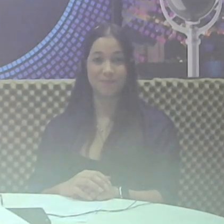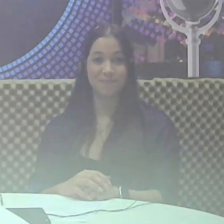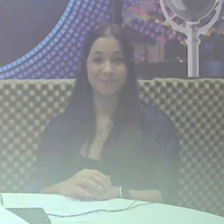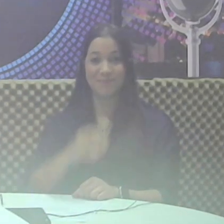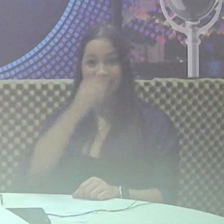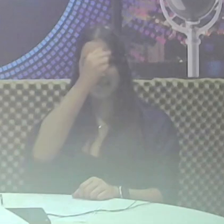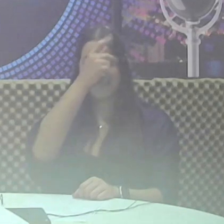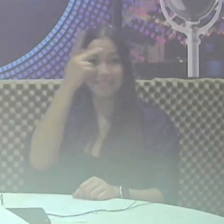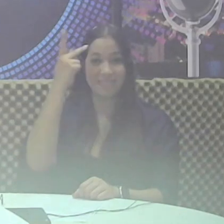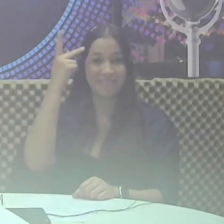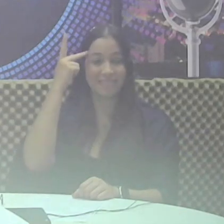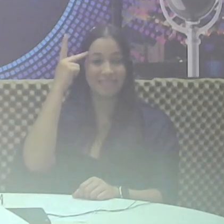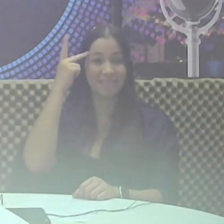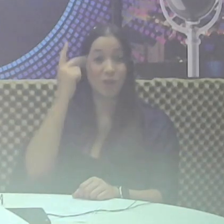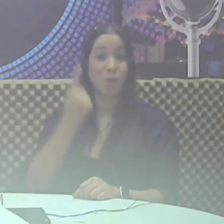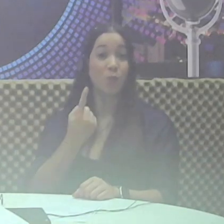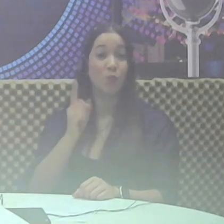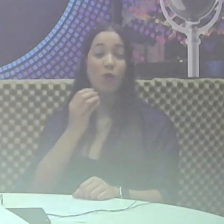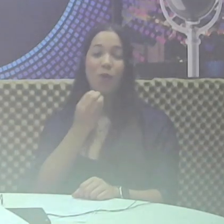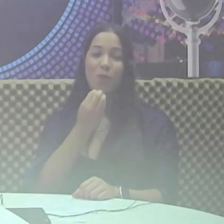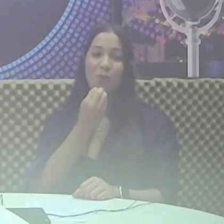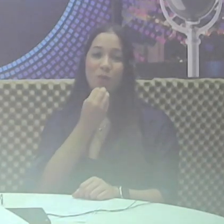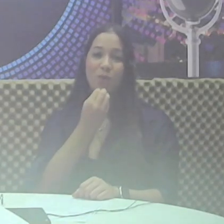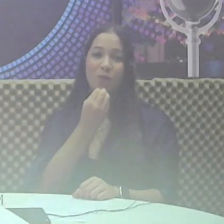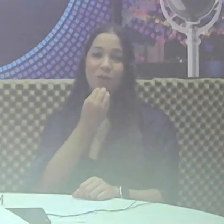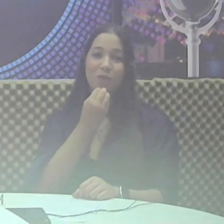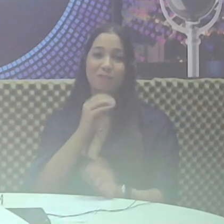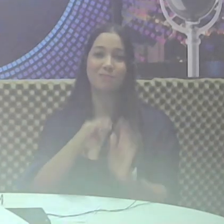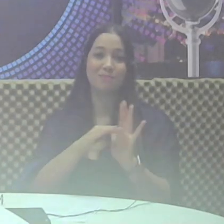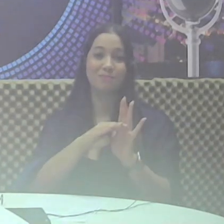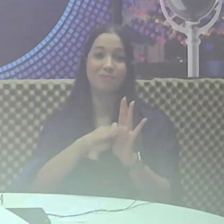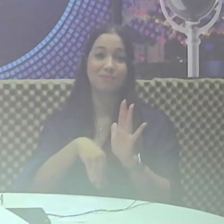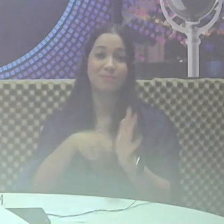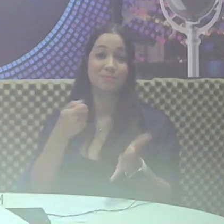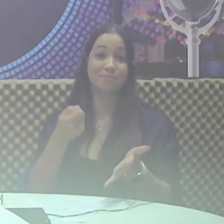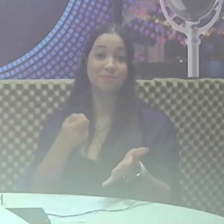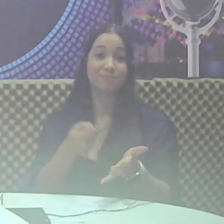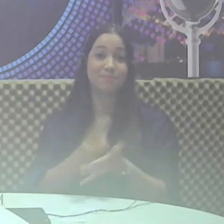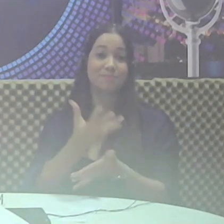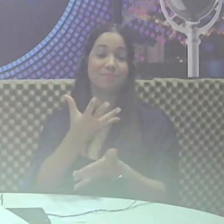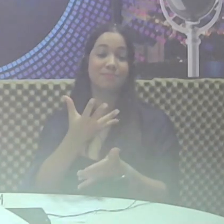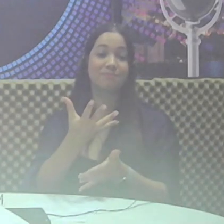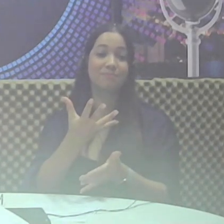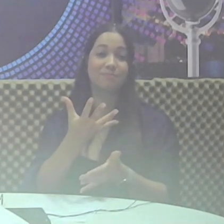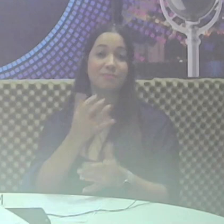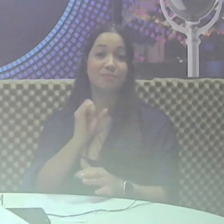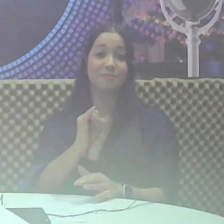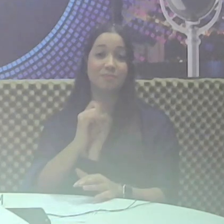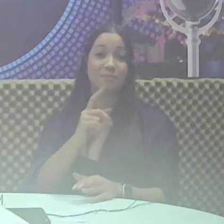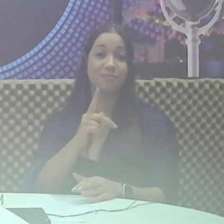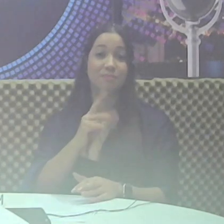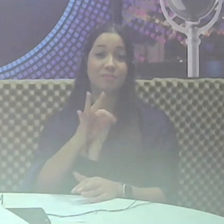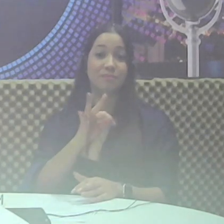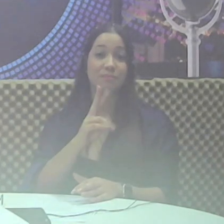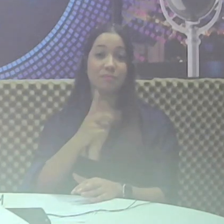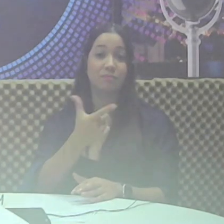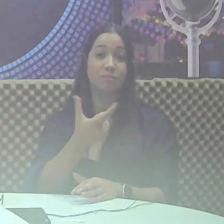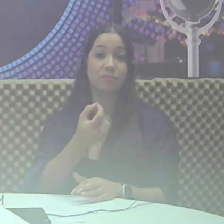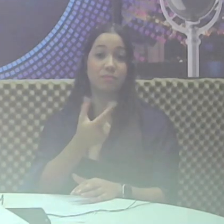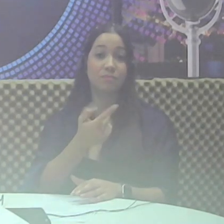Prefeitura oferece última oportunidade de desconto no pagamento integral do IPTU 2024.